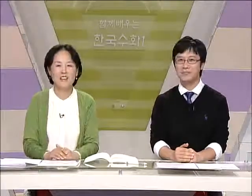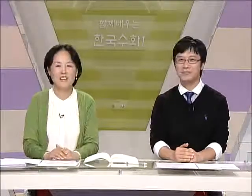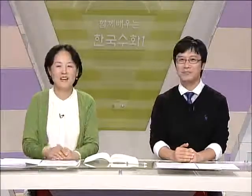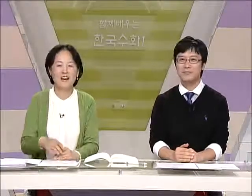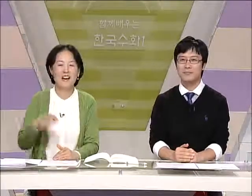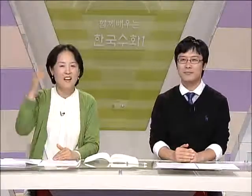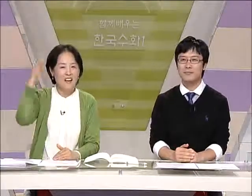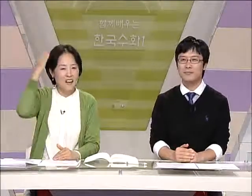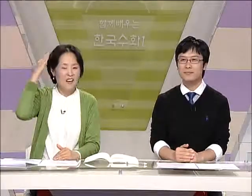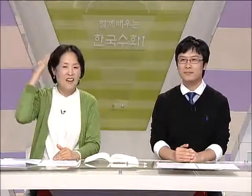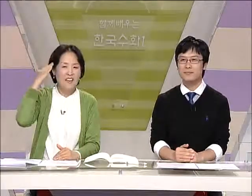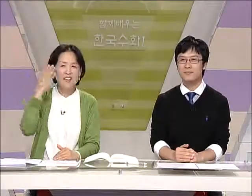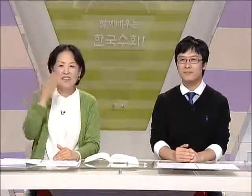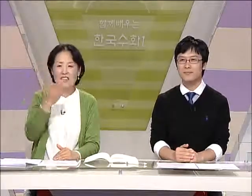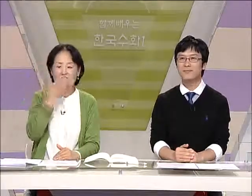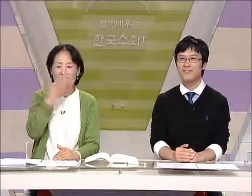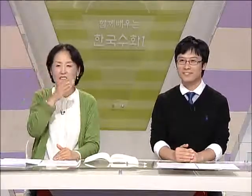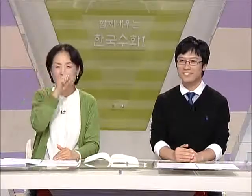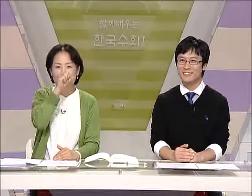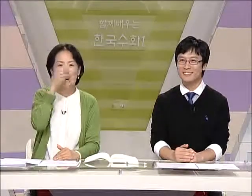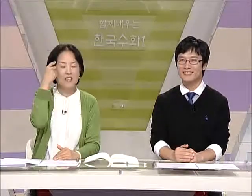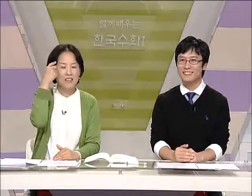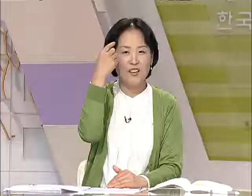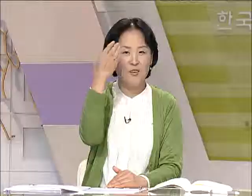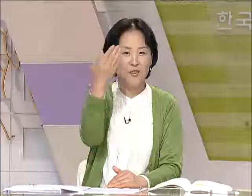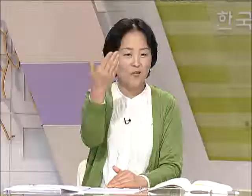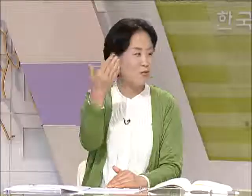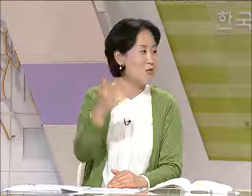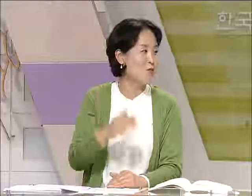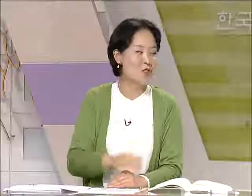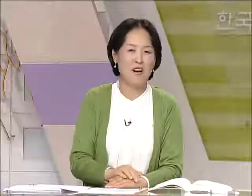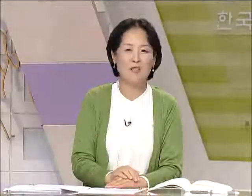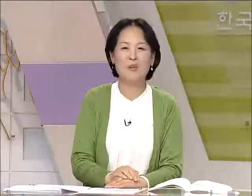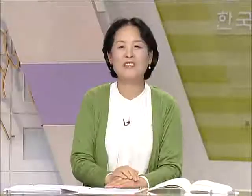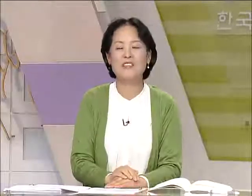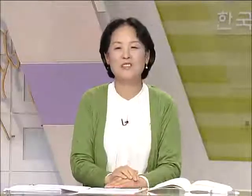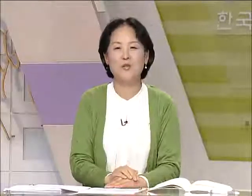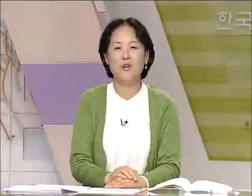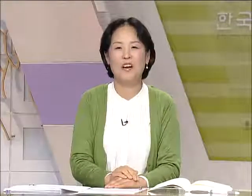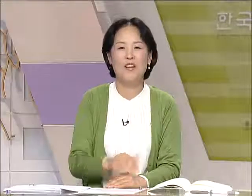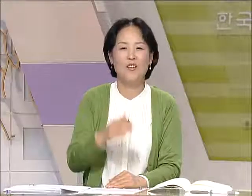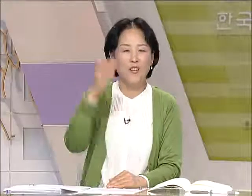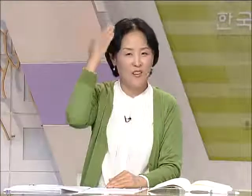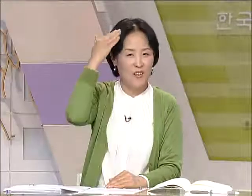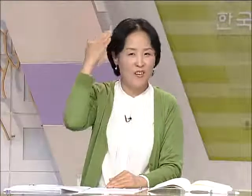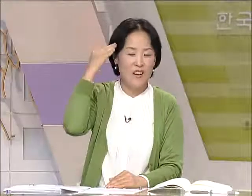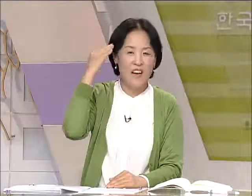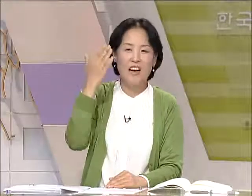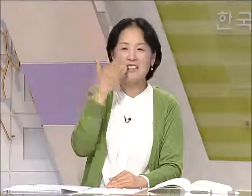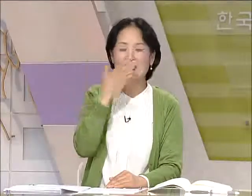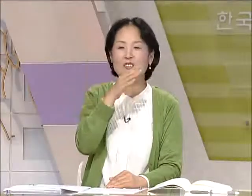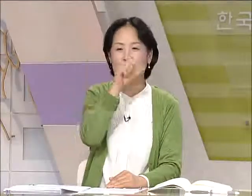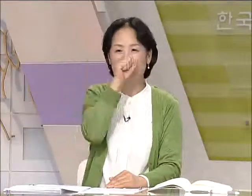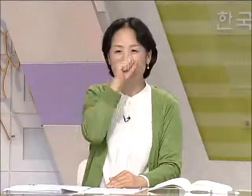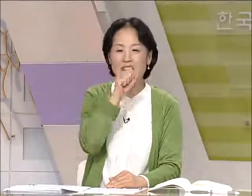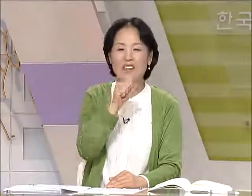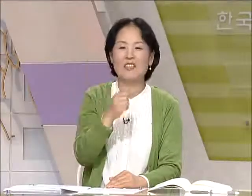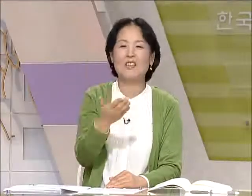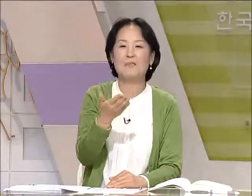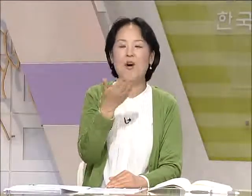자, 한식 좋아하세요? 묻는 것과 또 한식을 좋아해요. 한식을 좋아해요 할 때, 자, 이